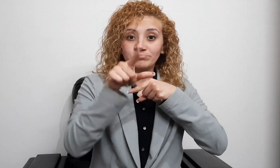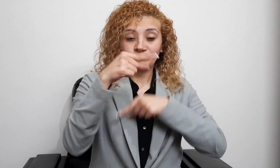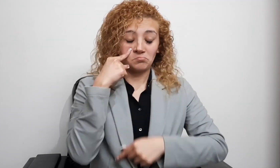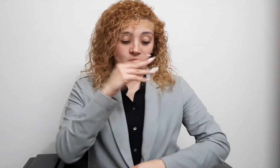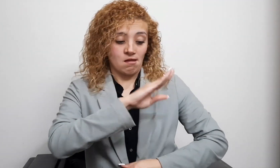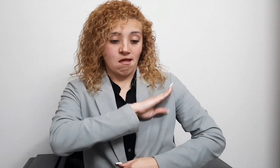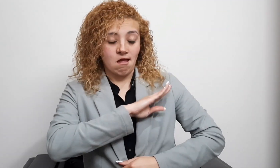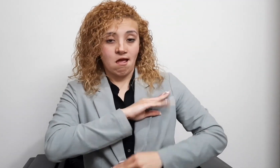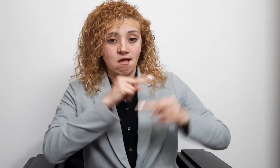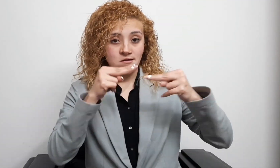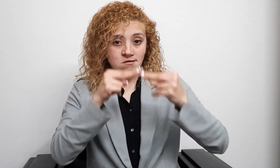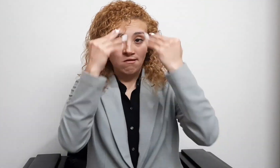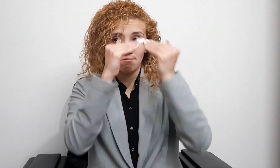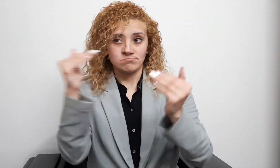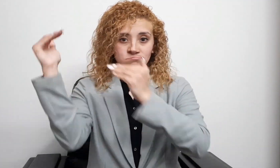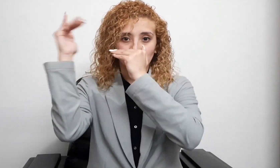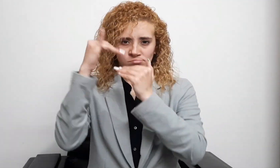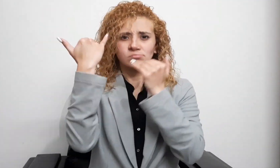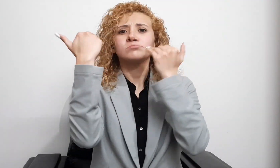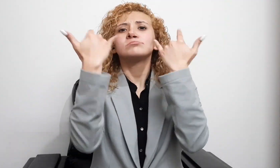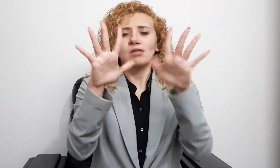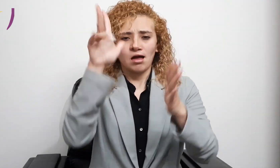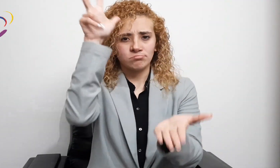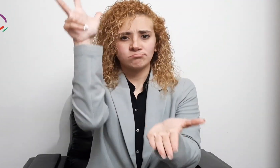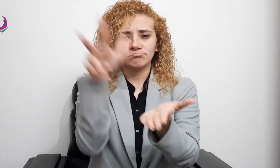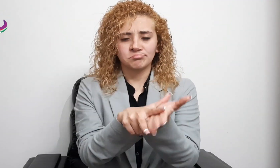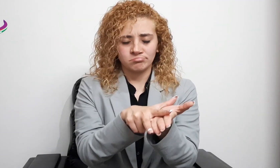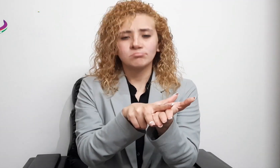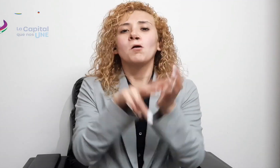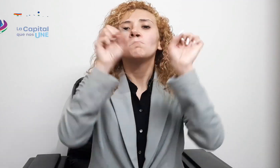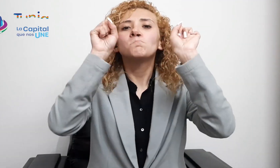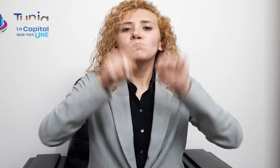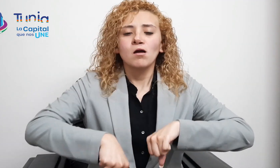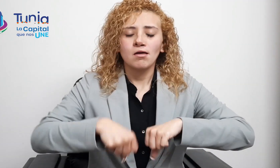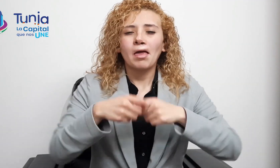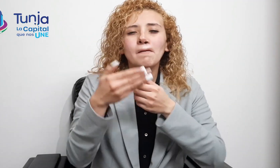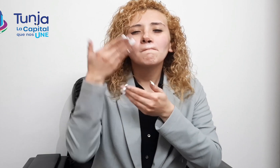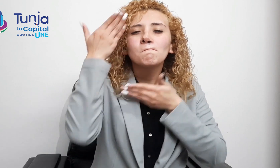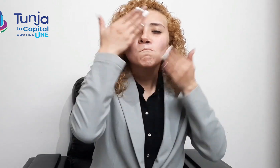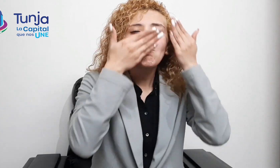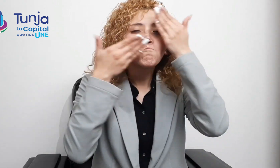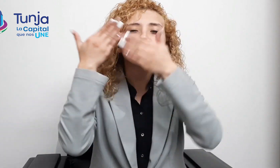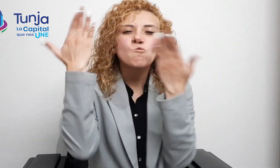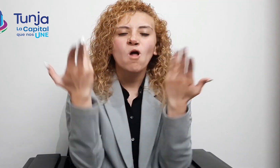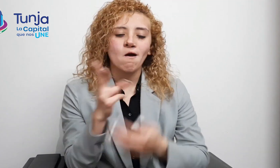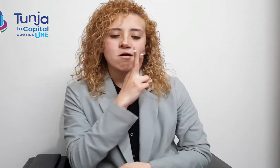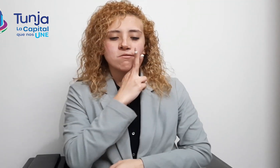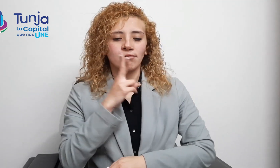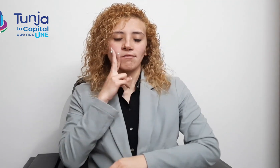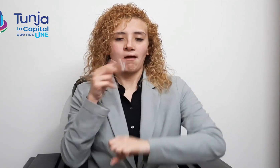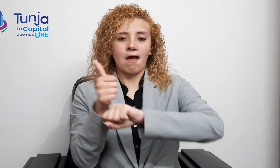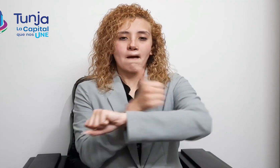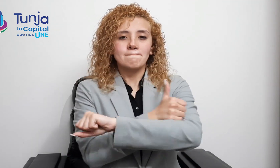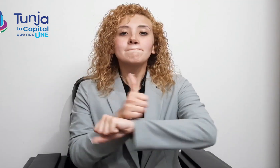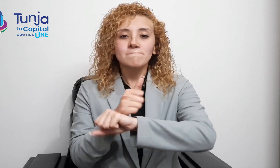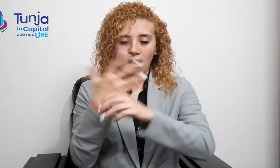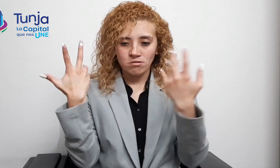La Alcaldía Mayor de Tunja autorizó la implementación de planes piloto para el consumo de bebidas embriagantes en restaurantes y gastrobares